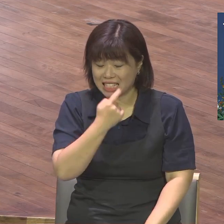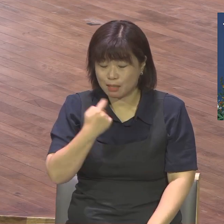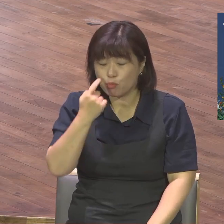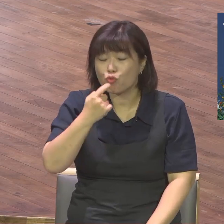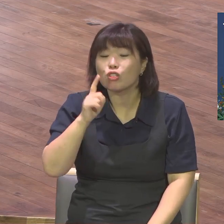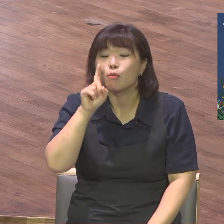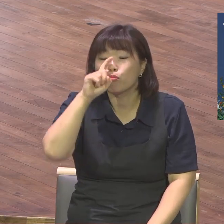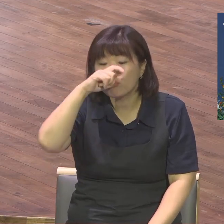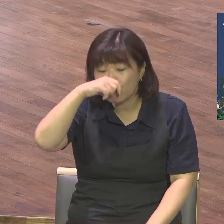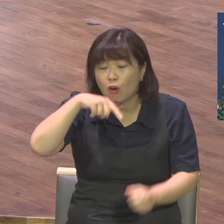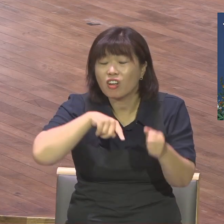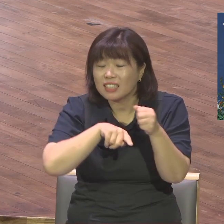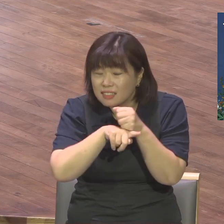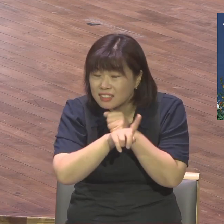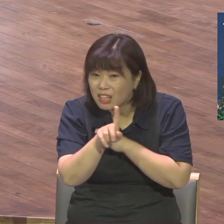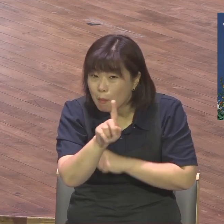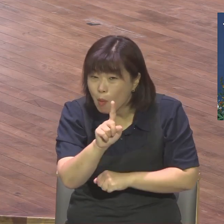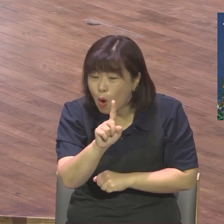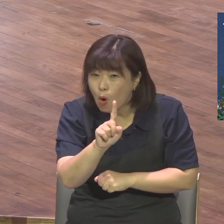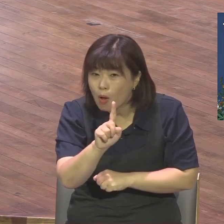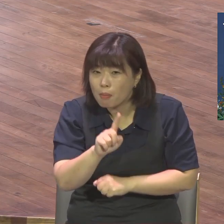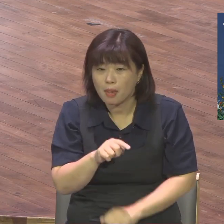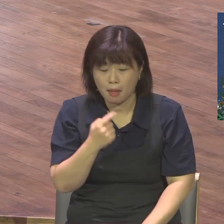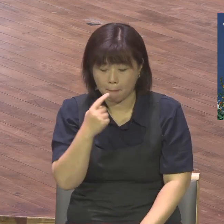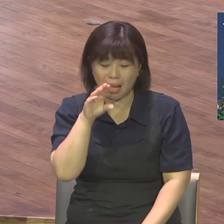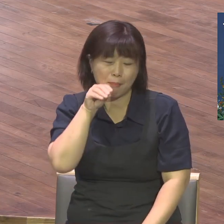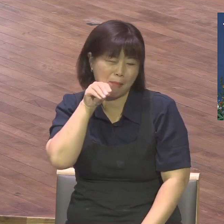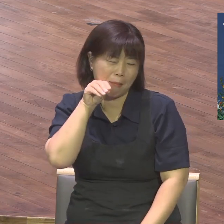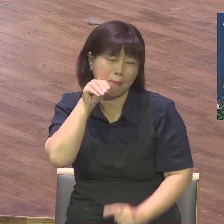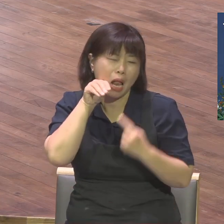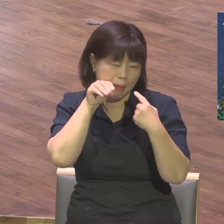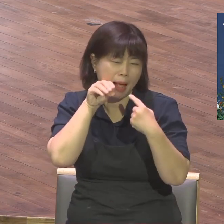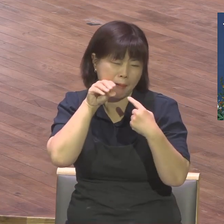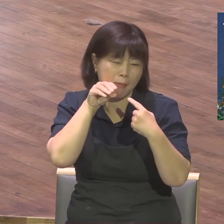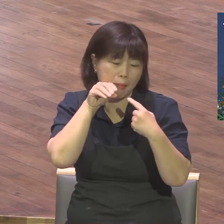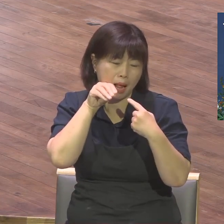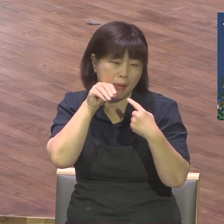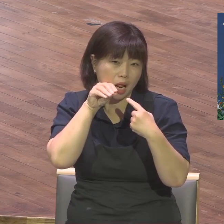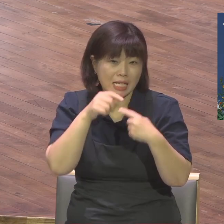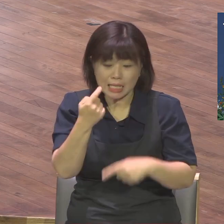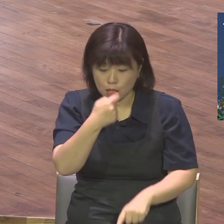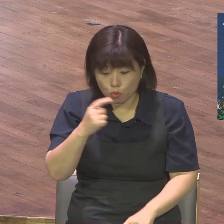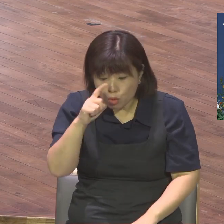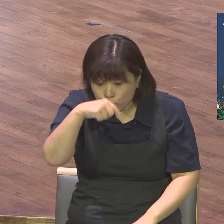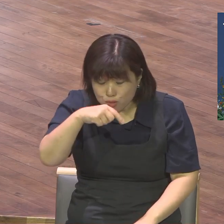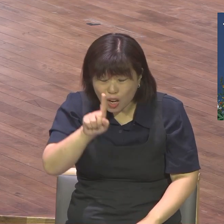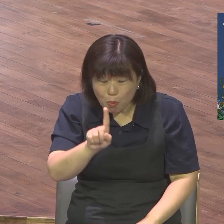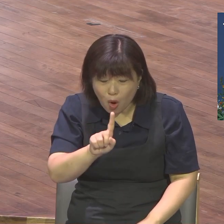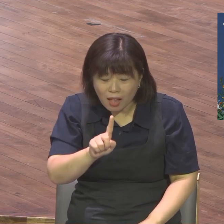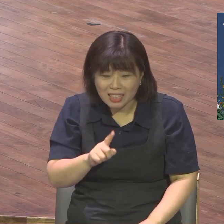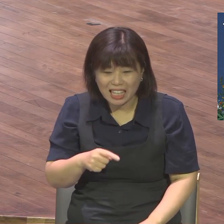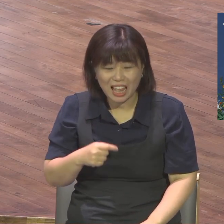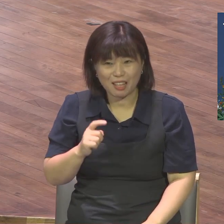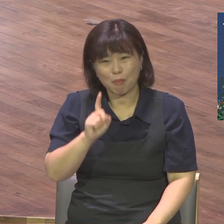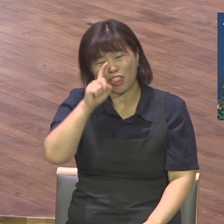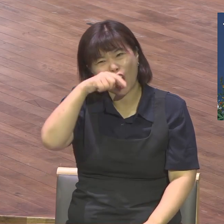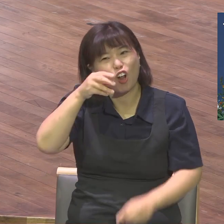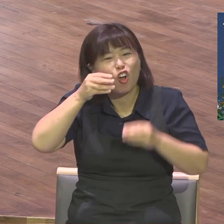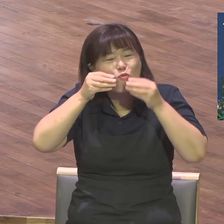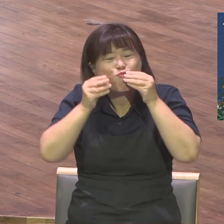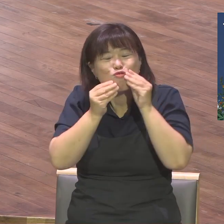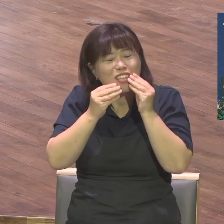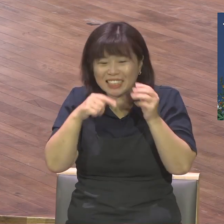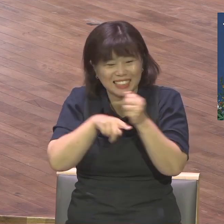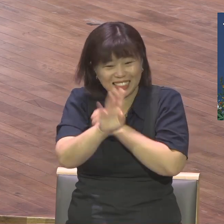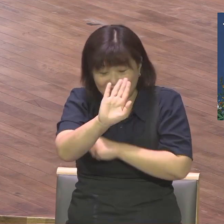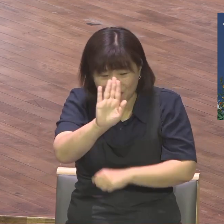뜻은 이 말을 말이야 말. 이 내가 입술이 부정하다. 말이